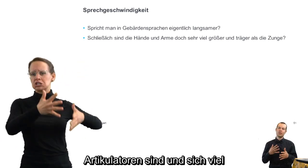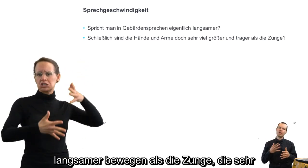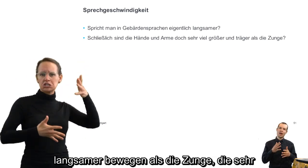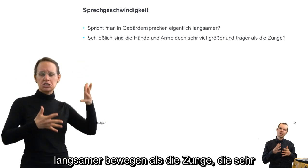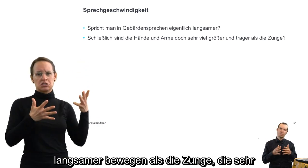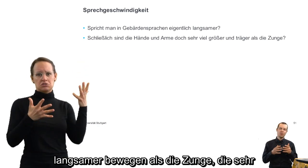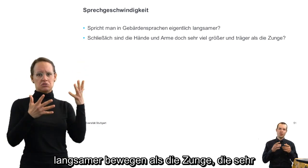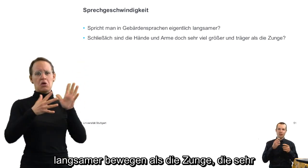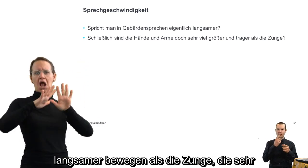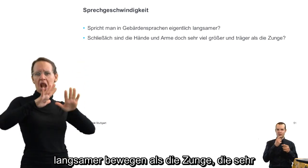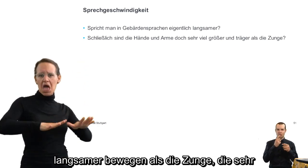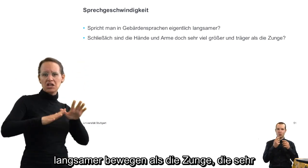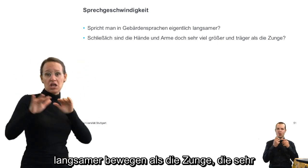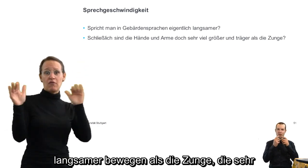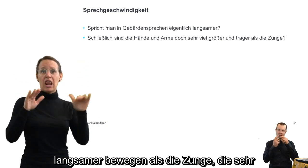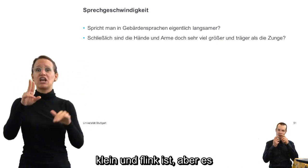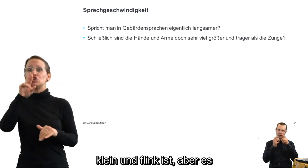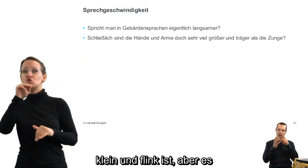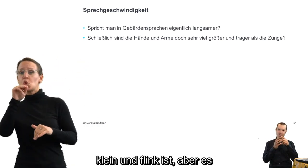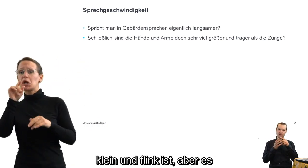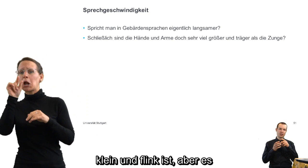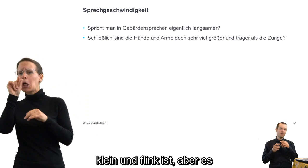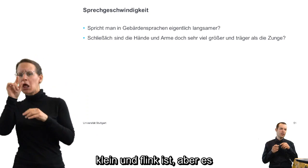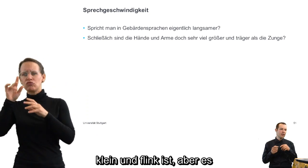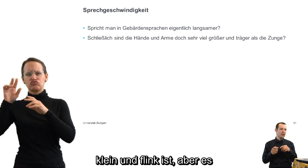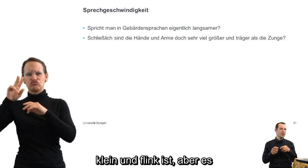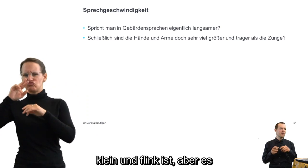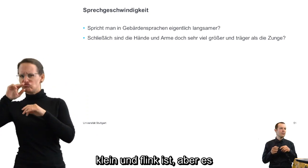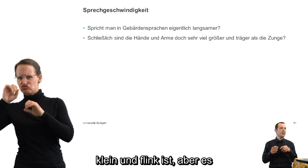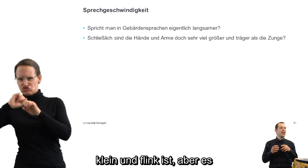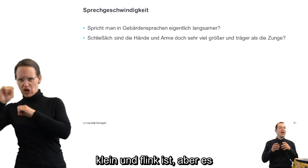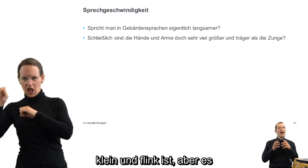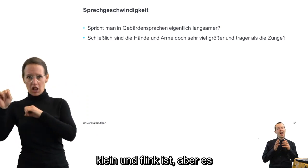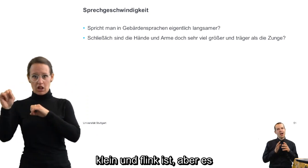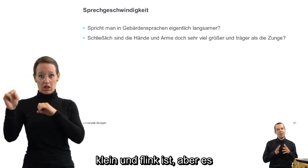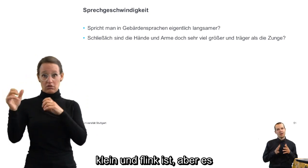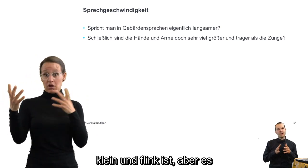sind und sich viel langsamer bewegen als die Zunge, die sehr klein ist und sehr flink ist.